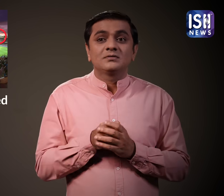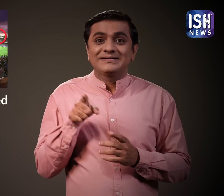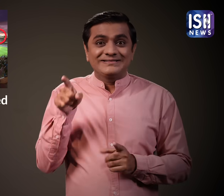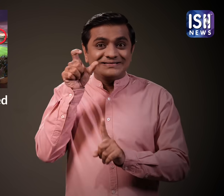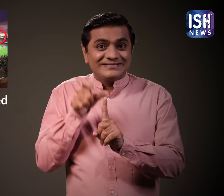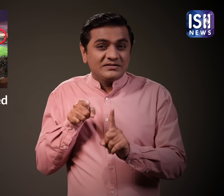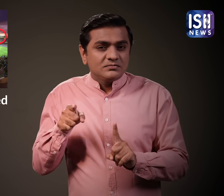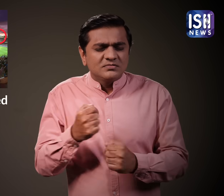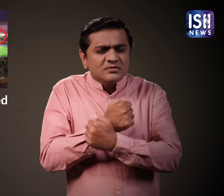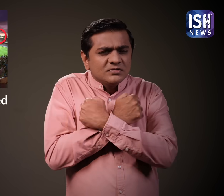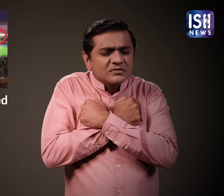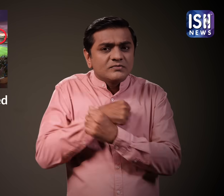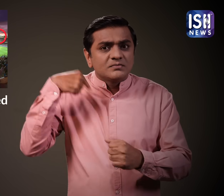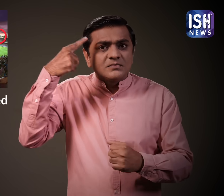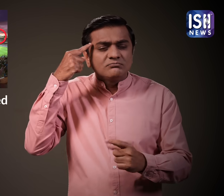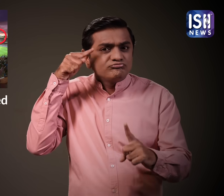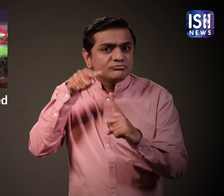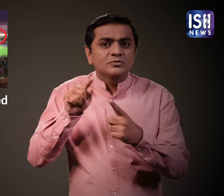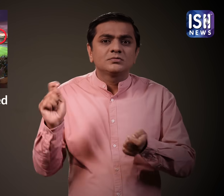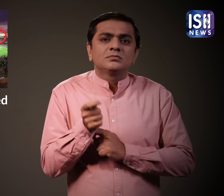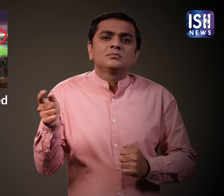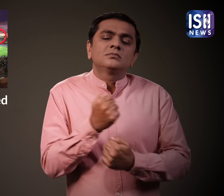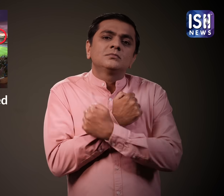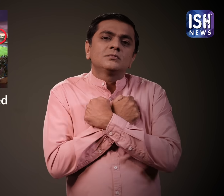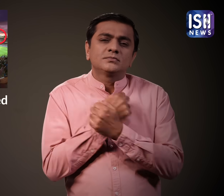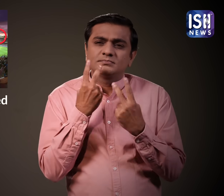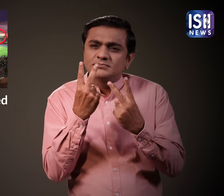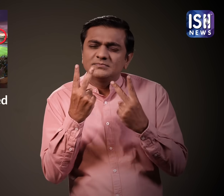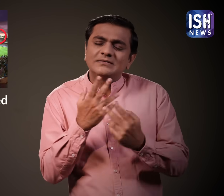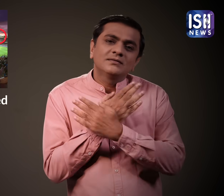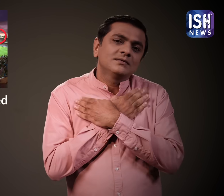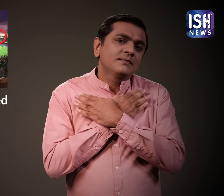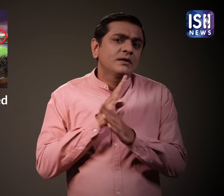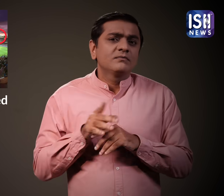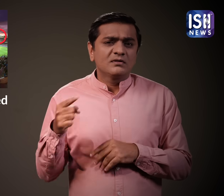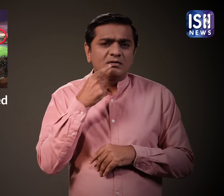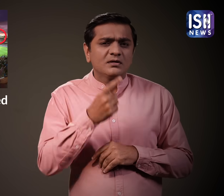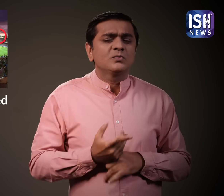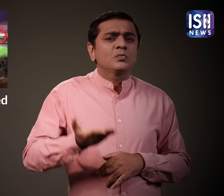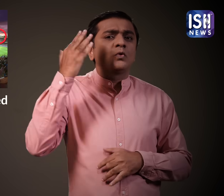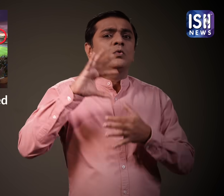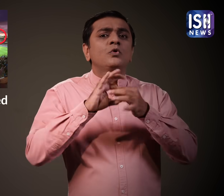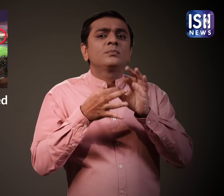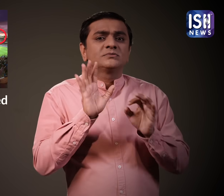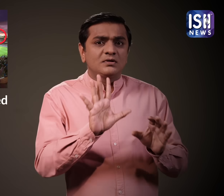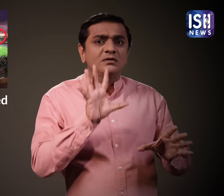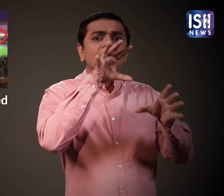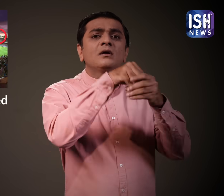मैं एक आयोसी सदस्य एक गौरानवित भारतिय और एक उच्छाही क्रिकेट प्रशन चक्छू ओलेंपिक के इतिहास में